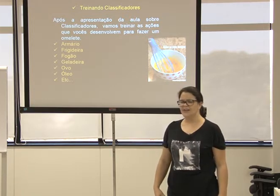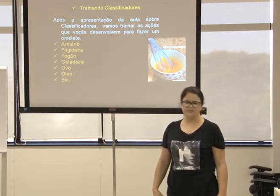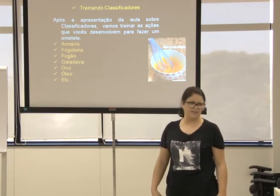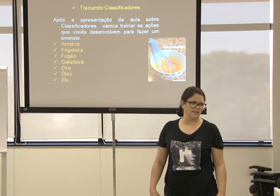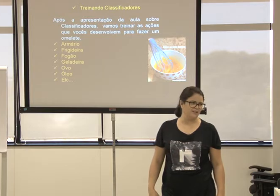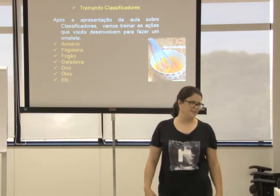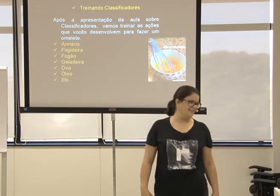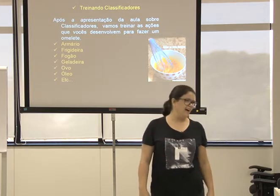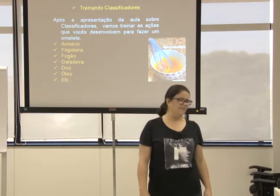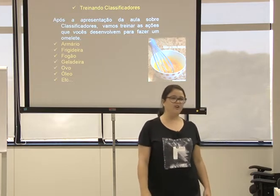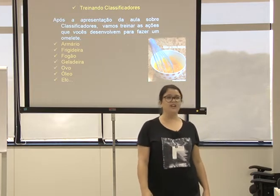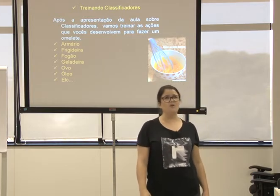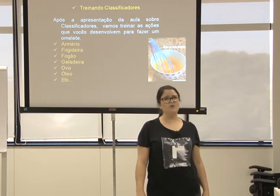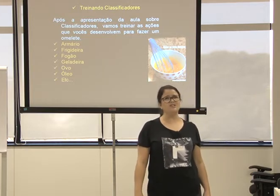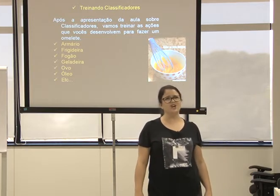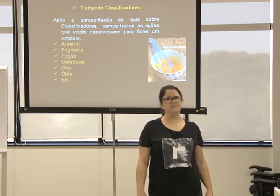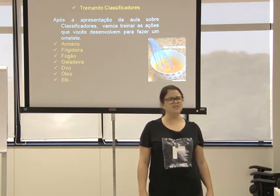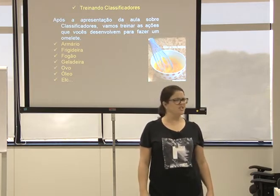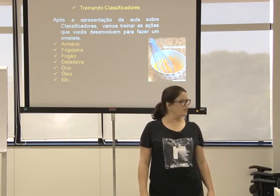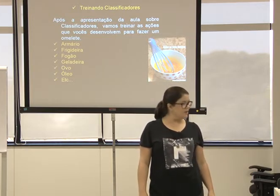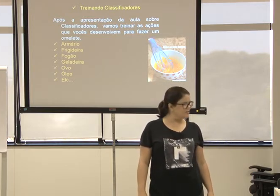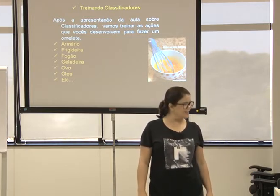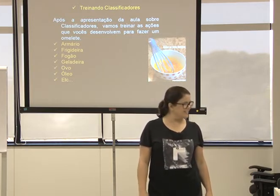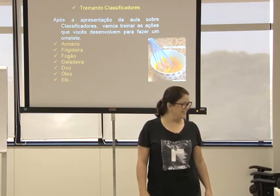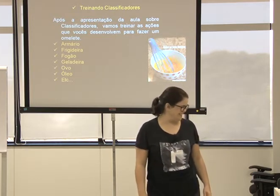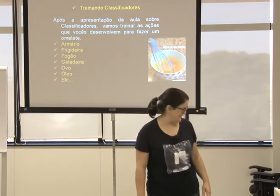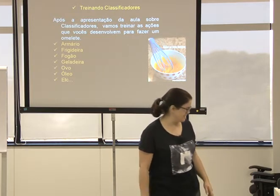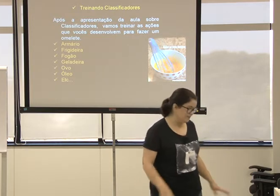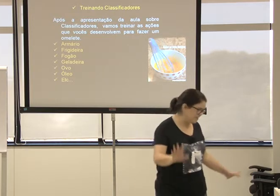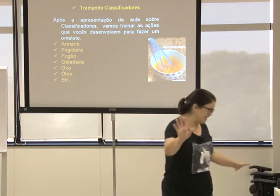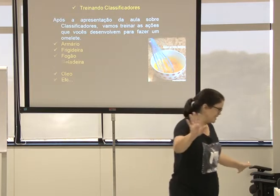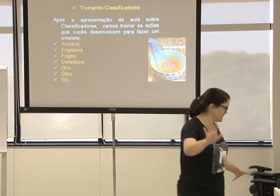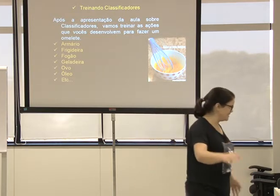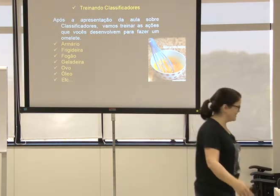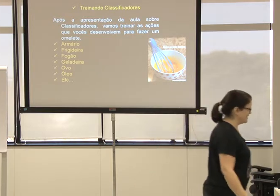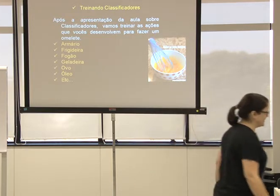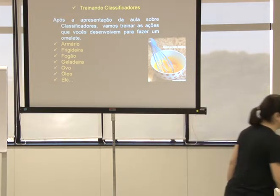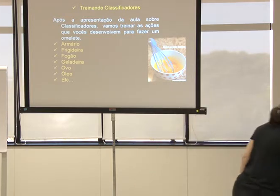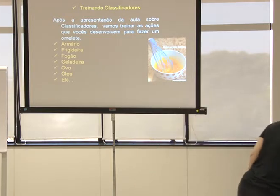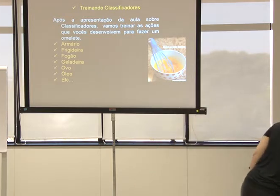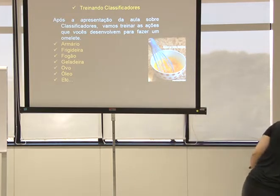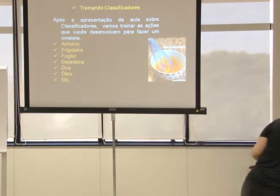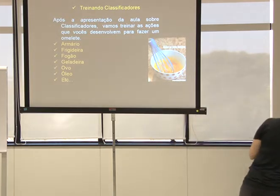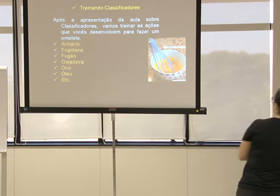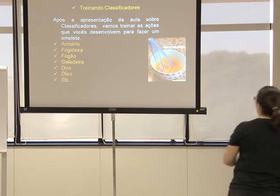ter. Ela falou, não, é uma história bem antiga. Qual a história? Deve ter. Então, vamos lá.